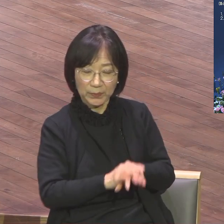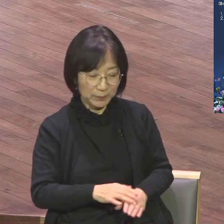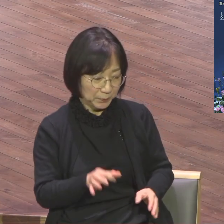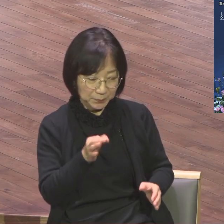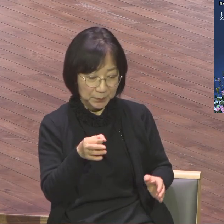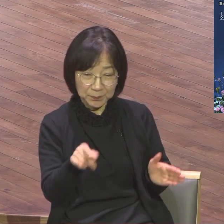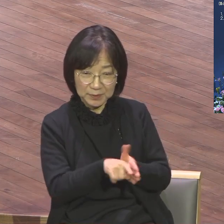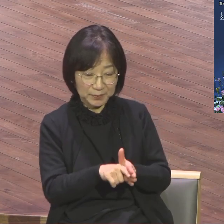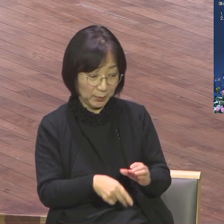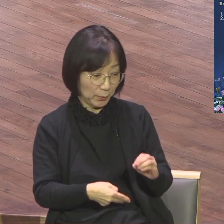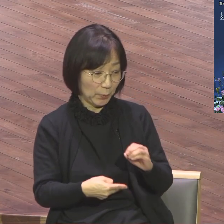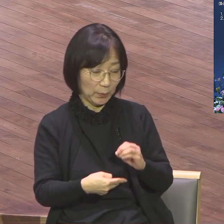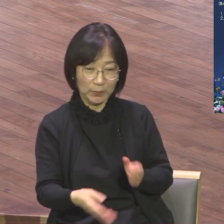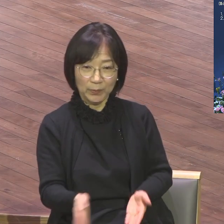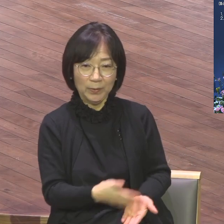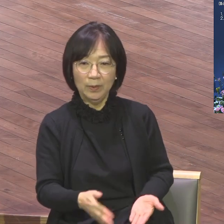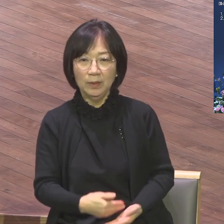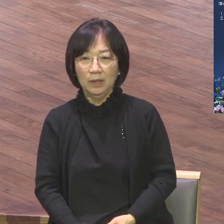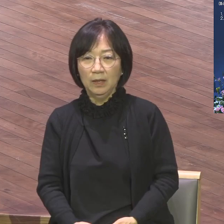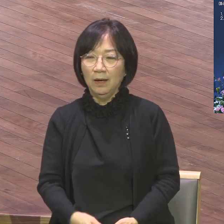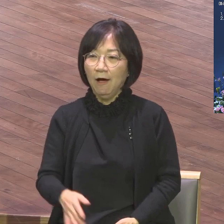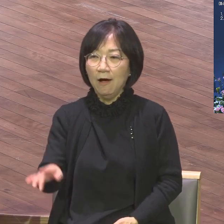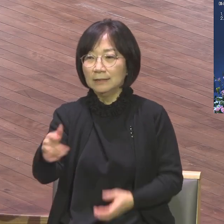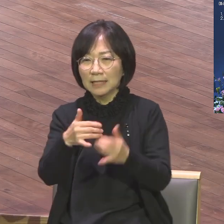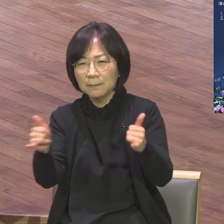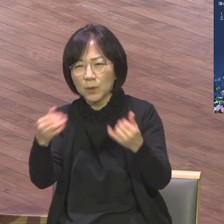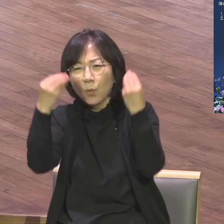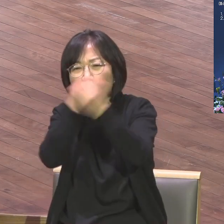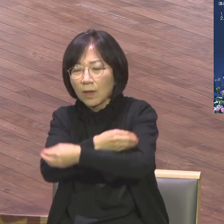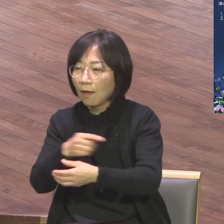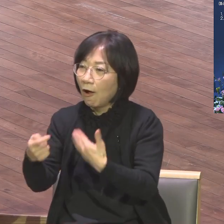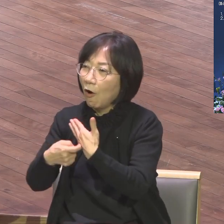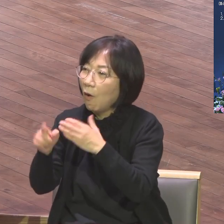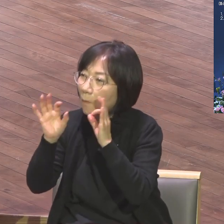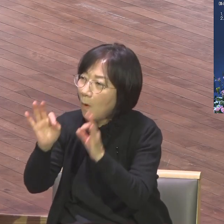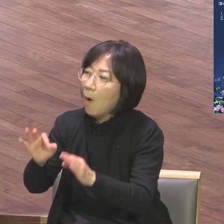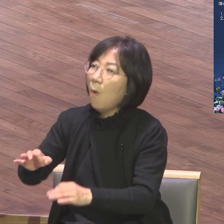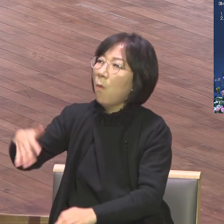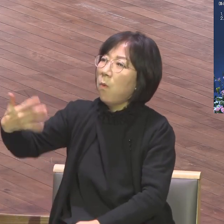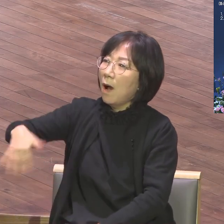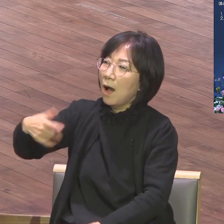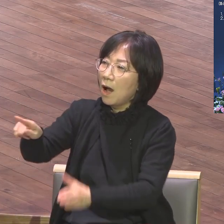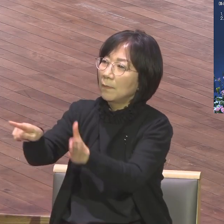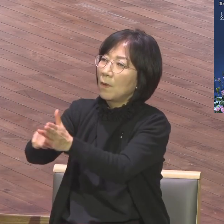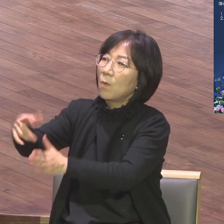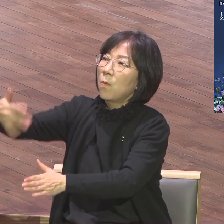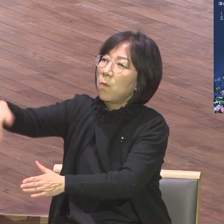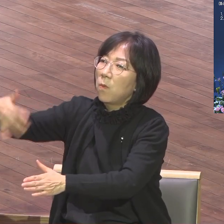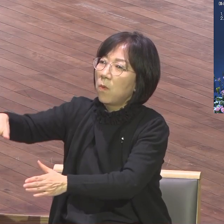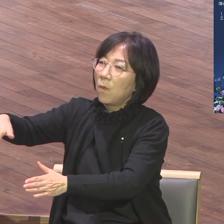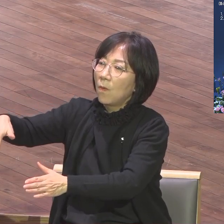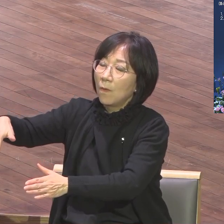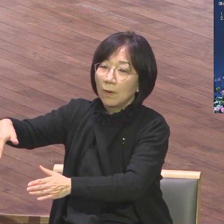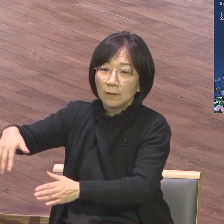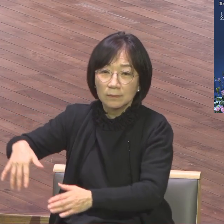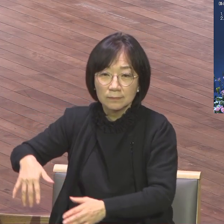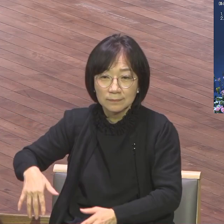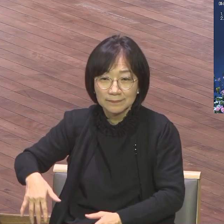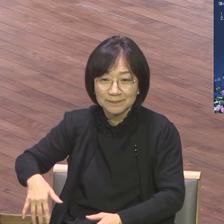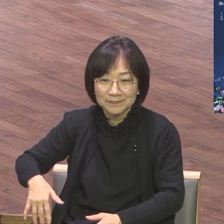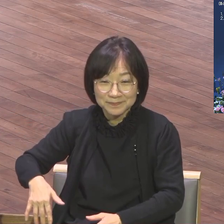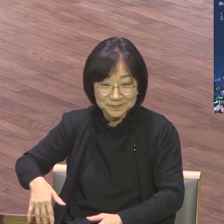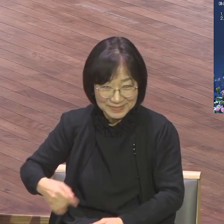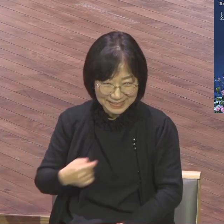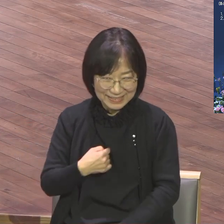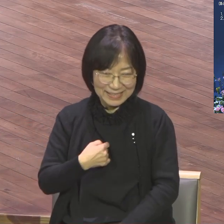그러니까 믿음이 되게 좋아 보이는데 하나님 보실 때는 아니야. 인간의 눈을 속일 수는